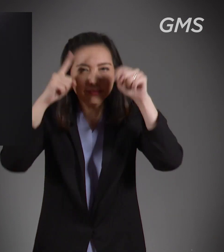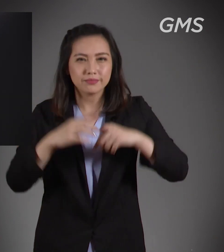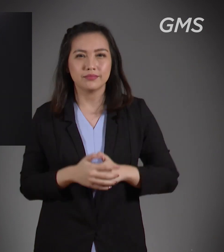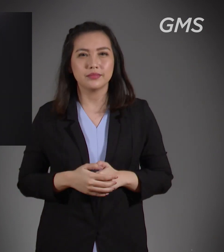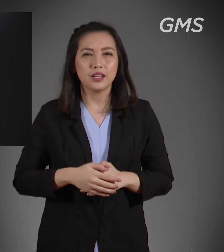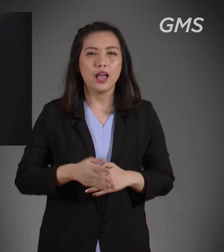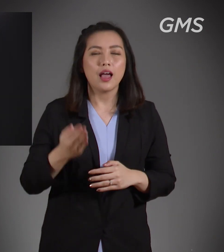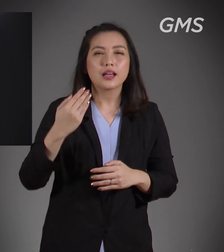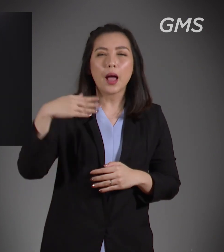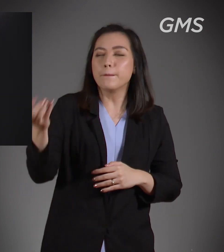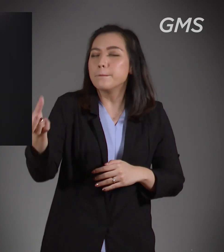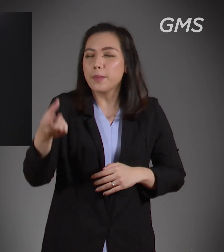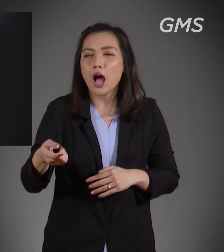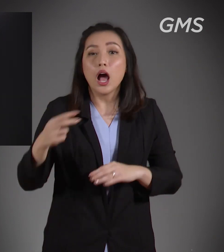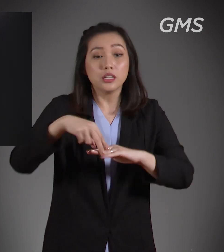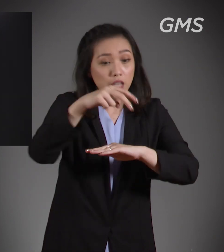melakukan